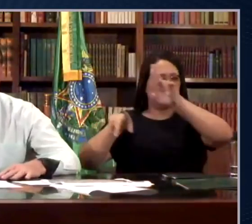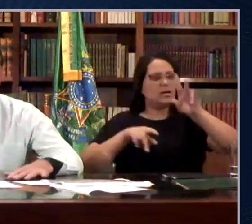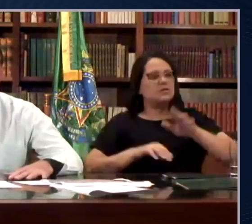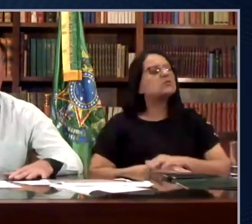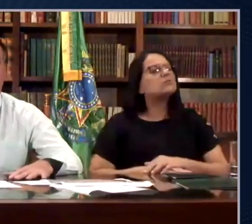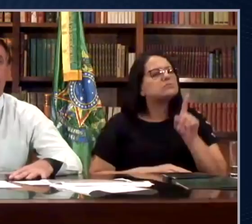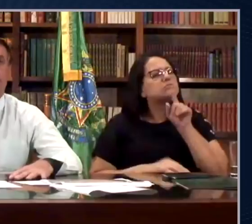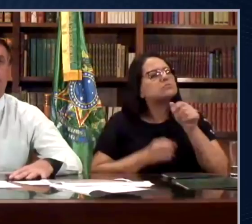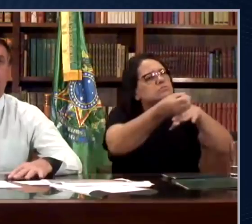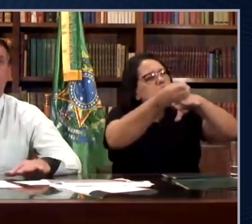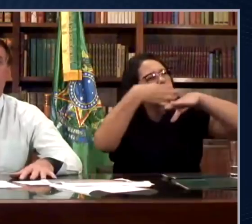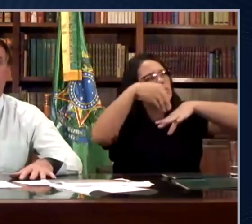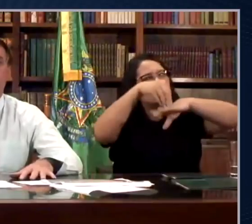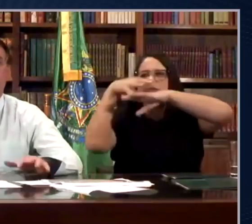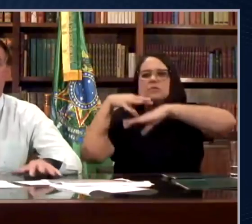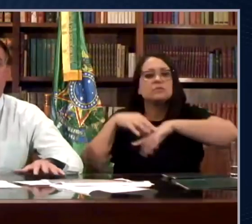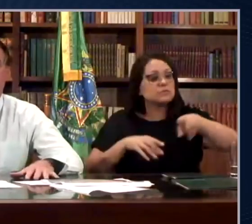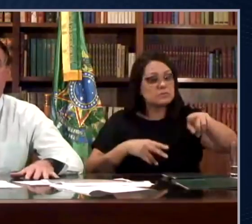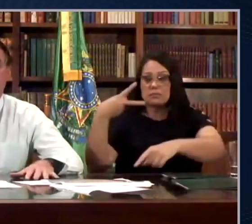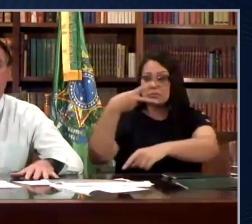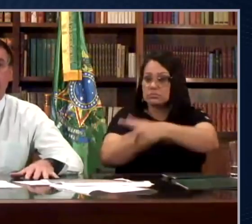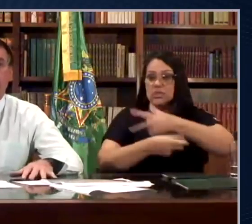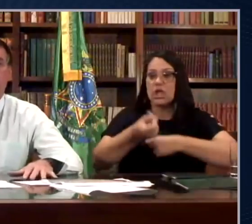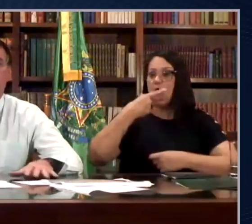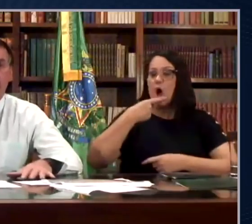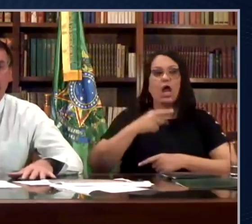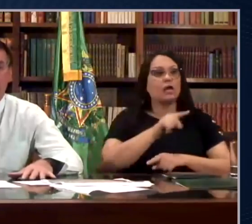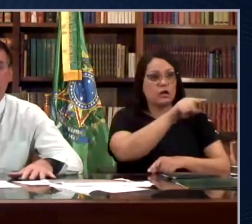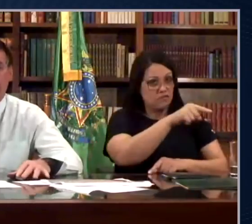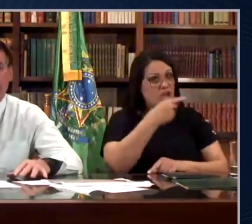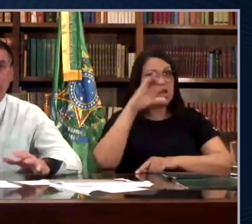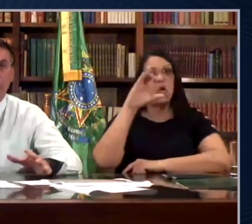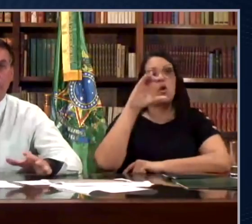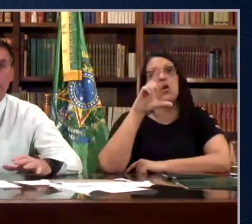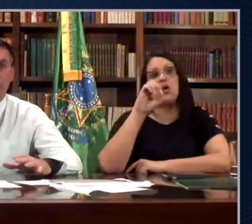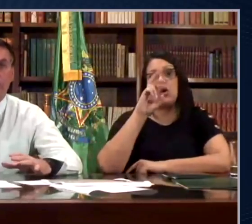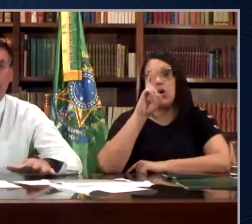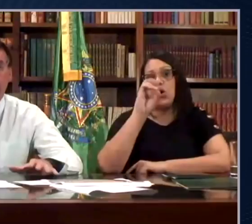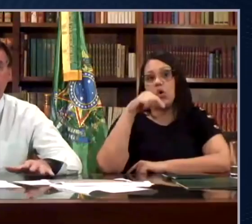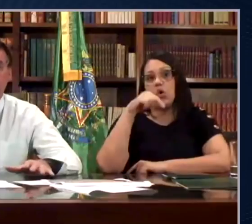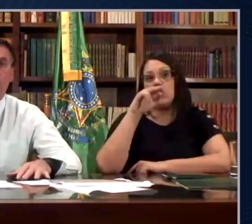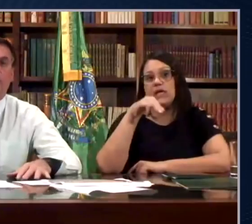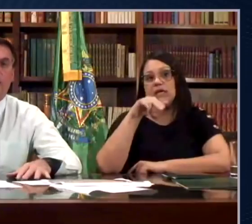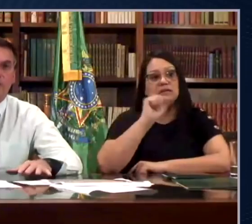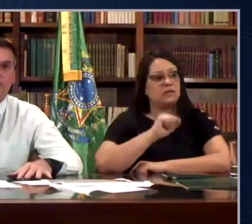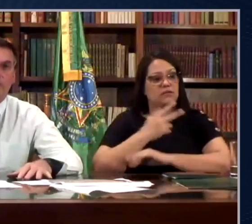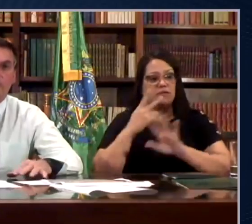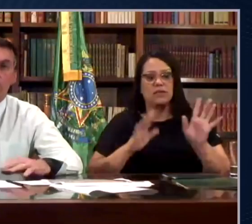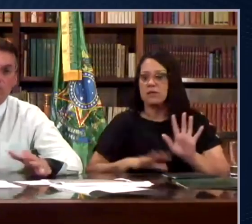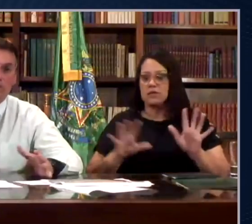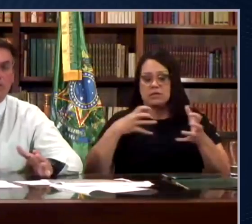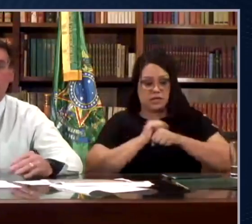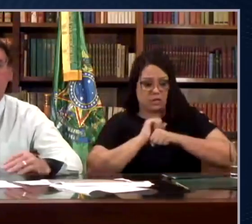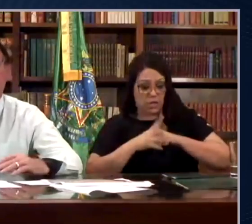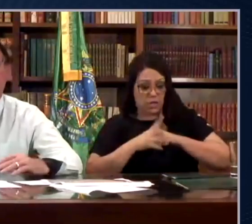a cloroquina. Chegou, não espera complicar muito, né? Se está mais ou menos complicado, já